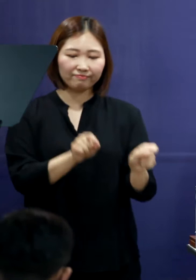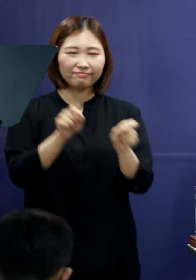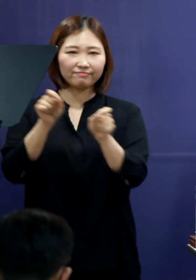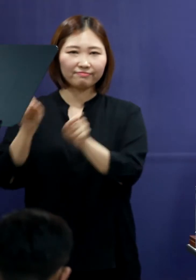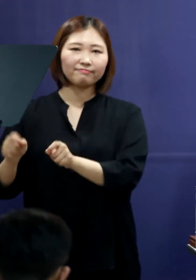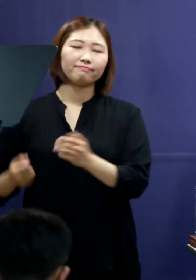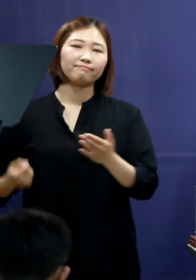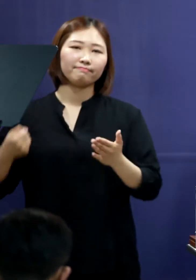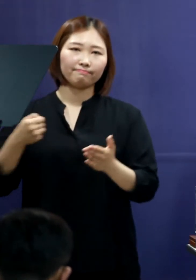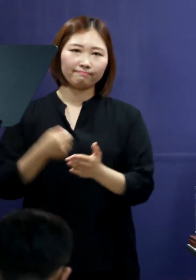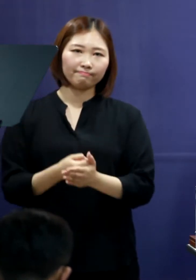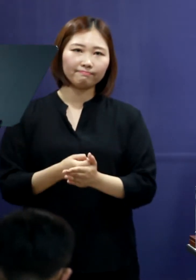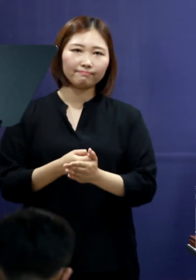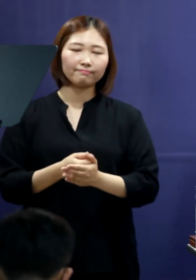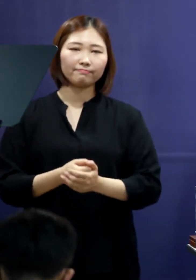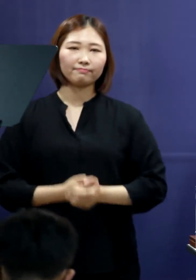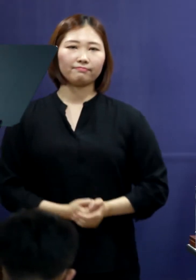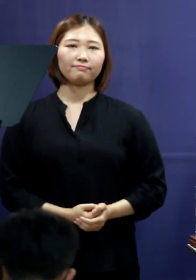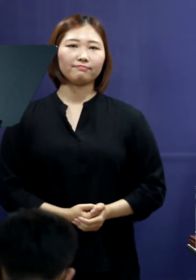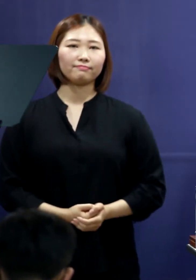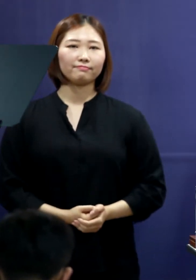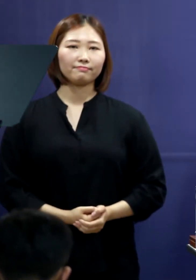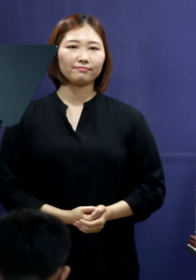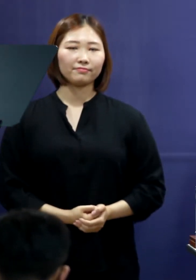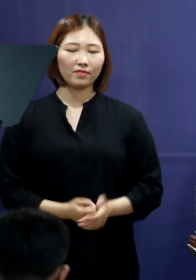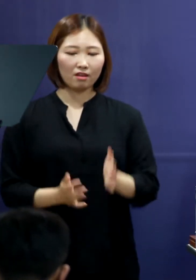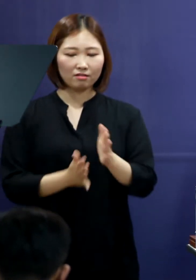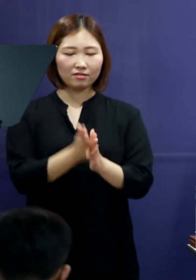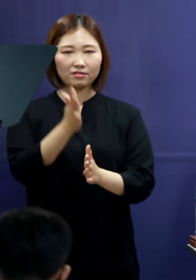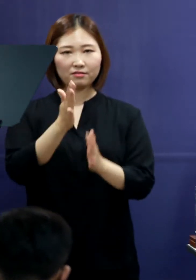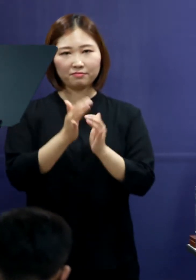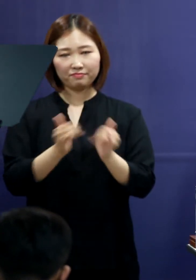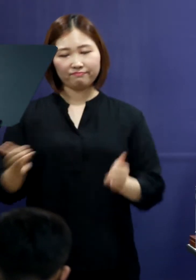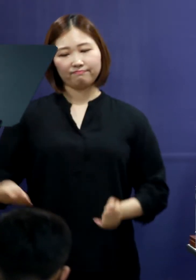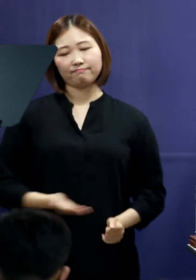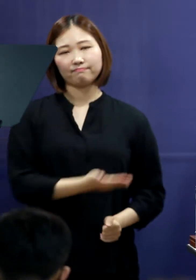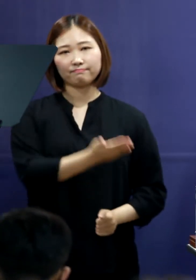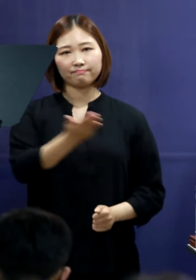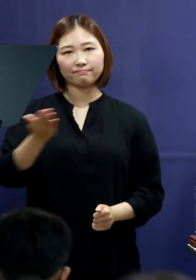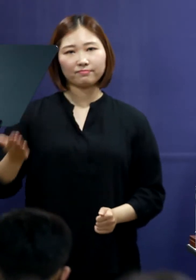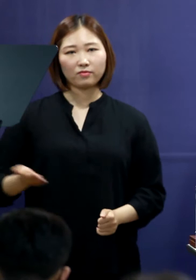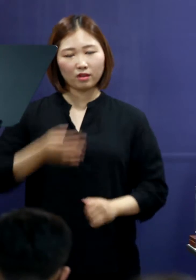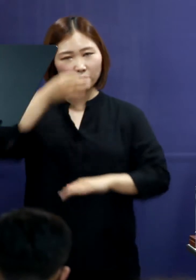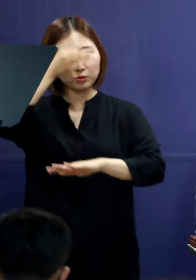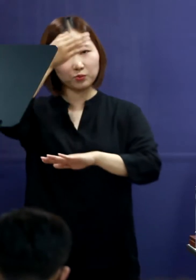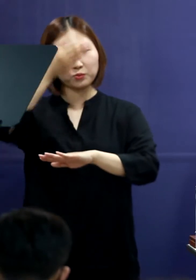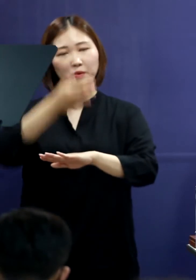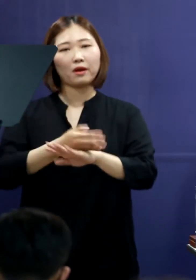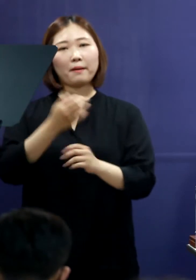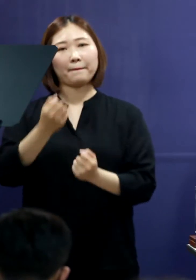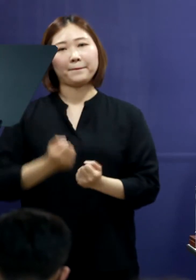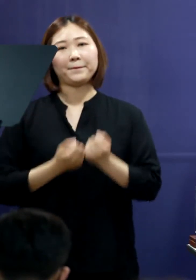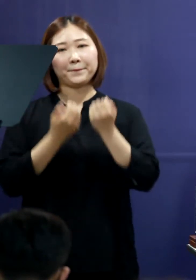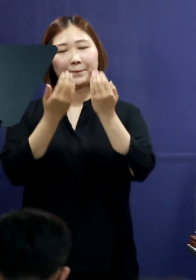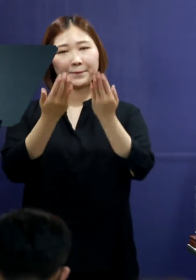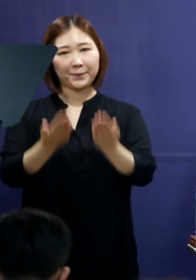하였습니다. 연기 결정에 대해서 시민 여러분과 또 팬 여러분께 죄송하다는